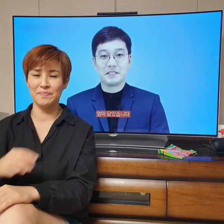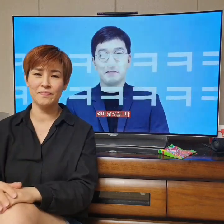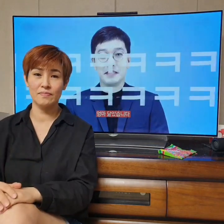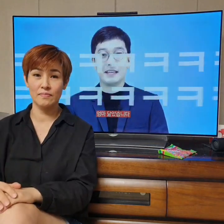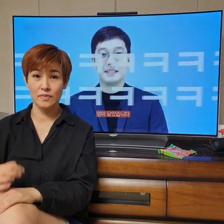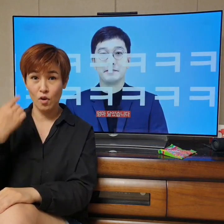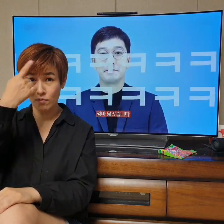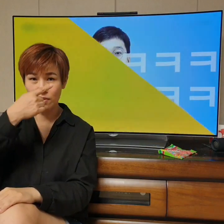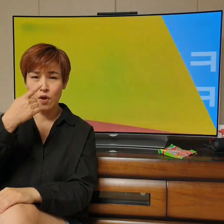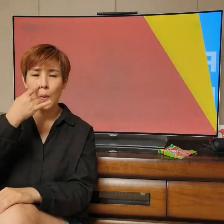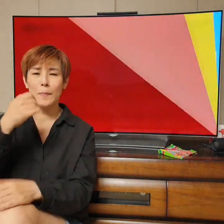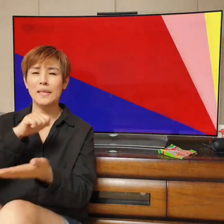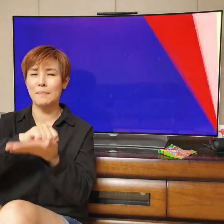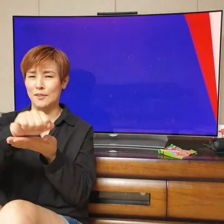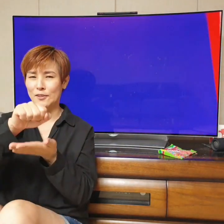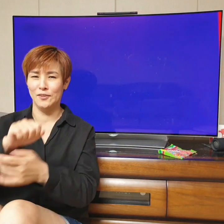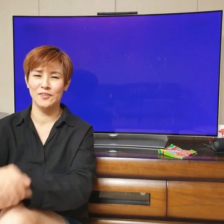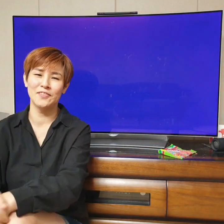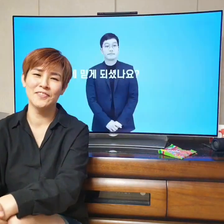엄마 닮았습니다.